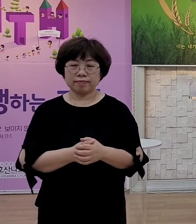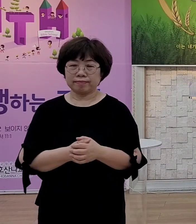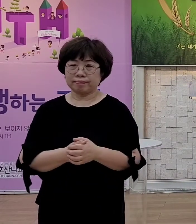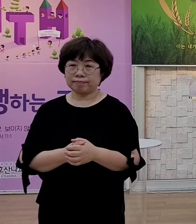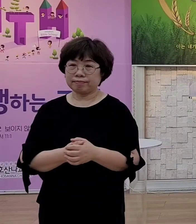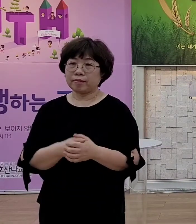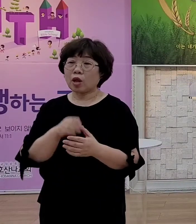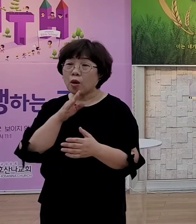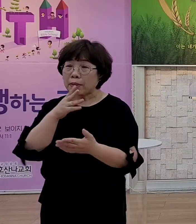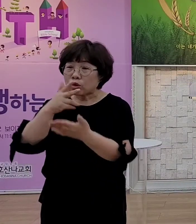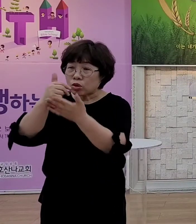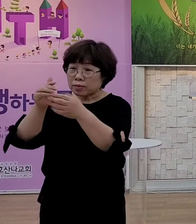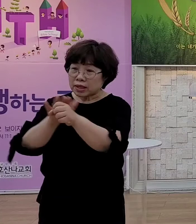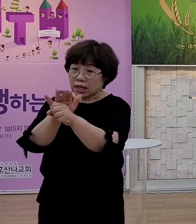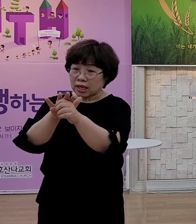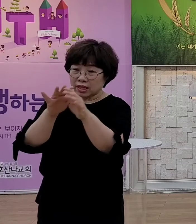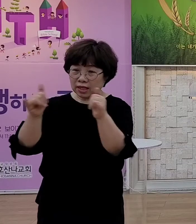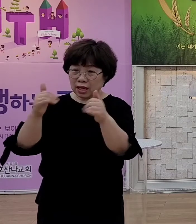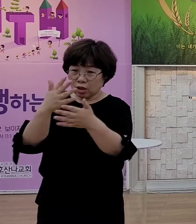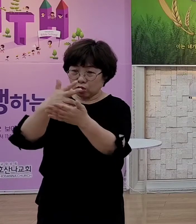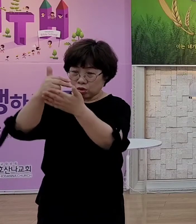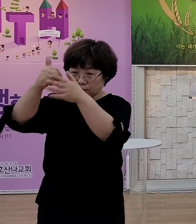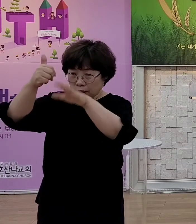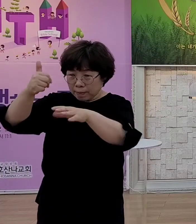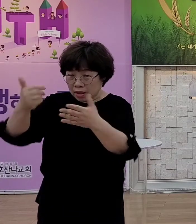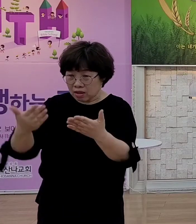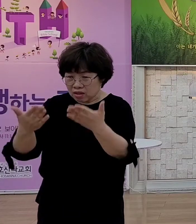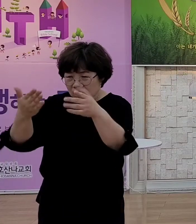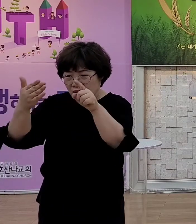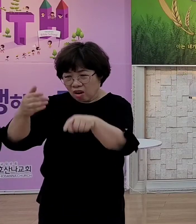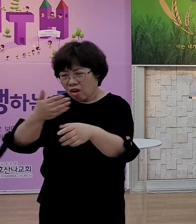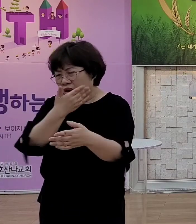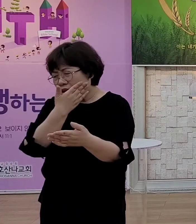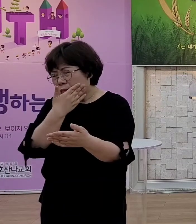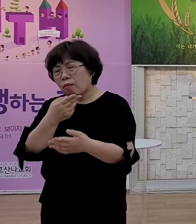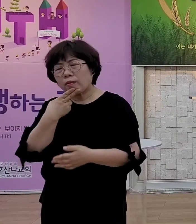사랑하는 자는요. 주님 앞에 드리는 건 아깝지 않습니다.